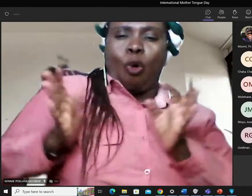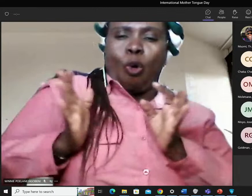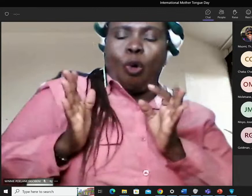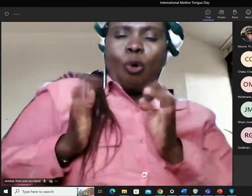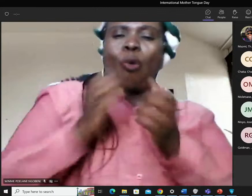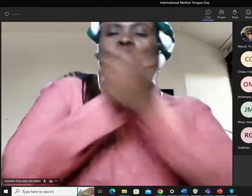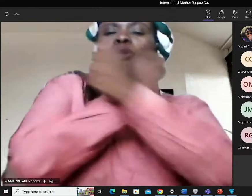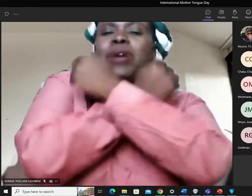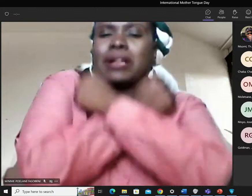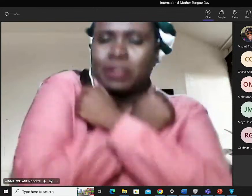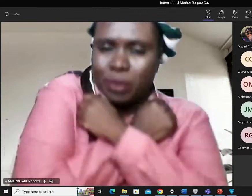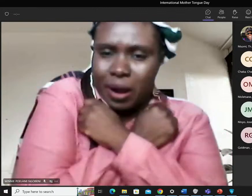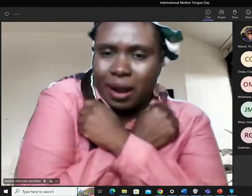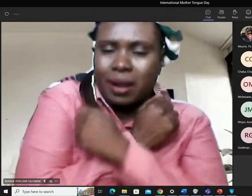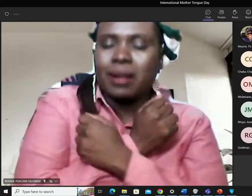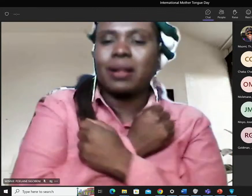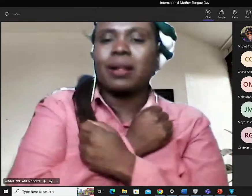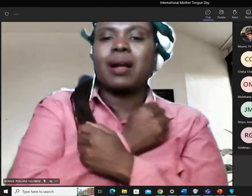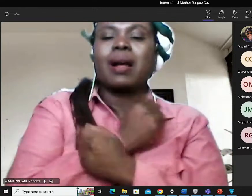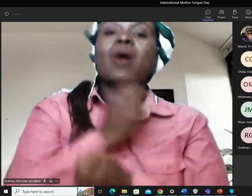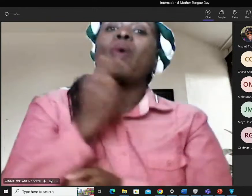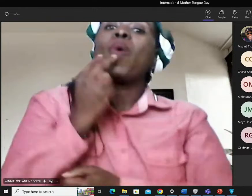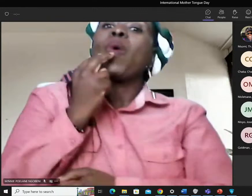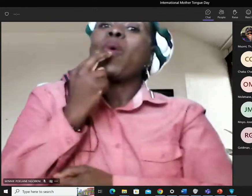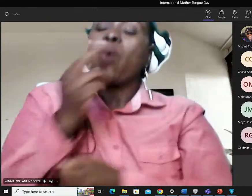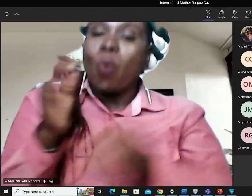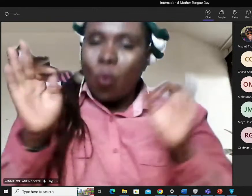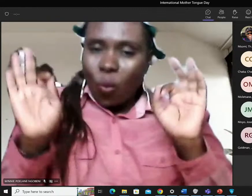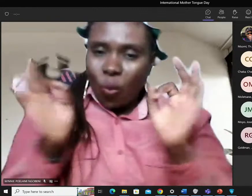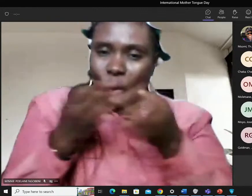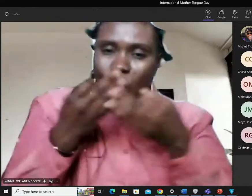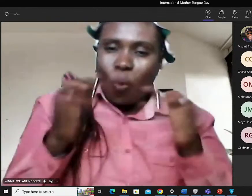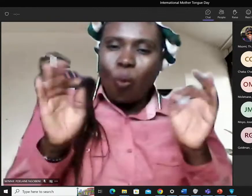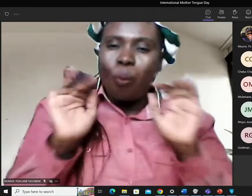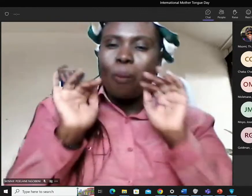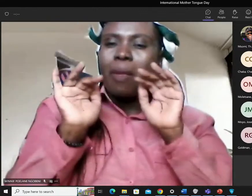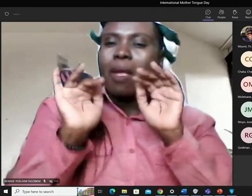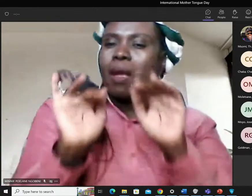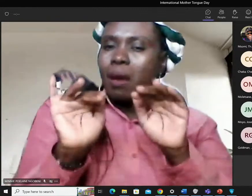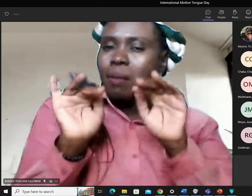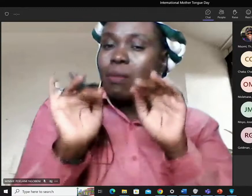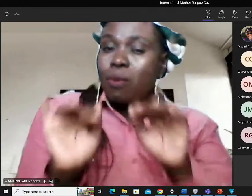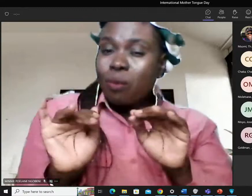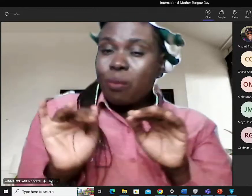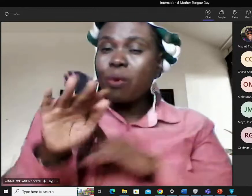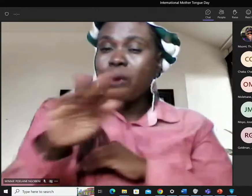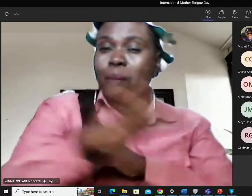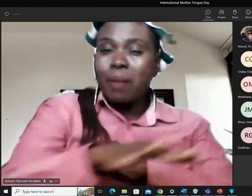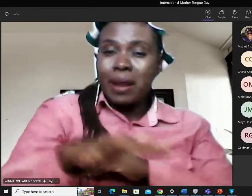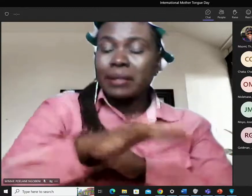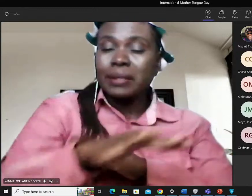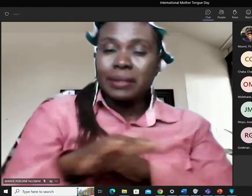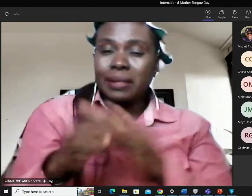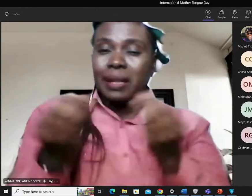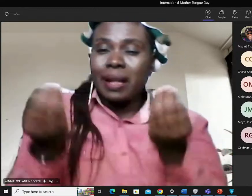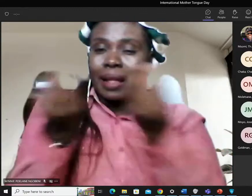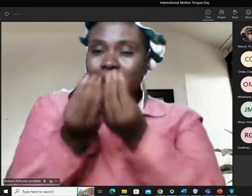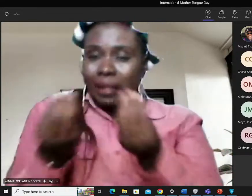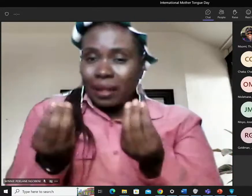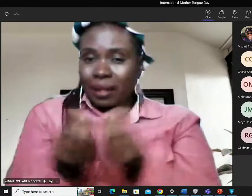Uyathandwa waculela abantu, izindawo kanye nezinto.